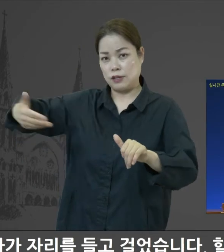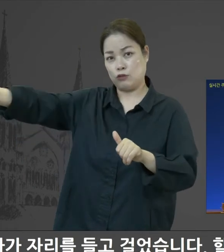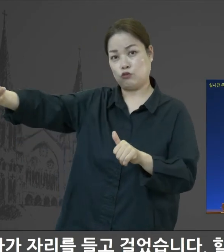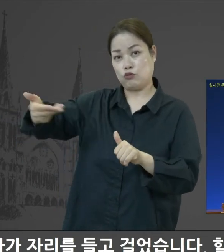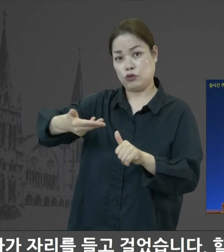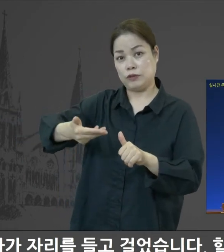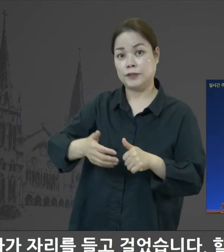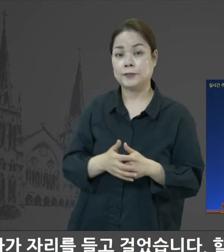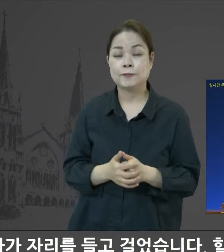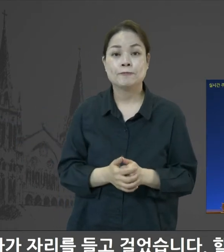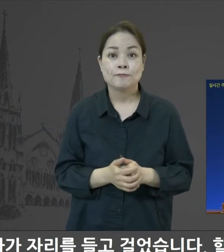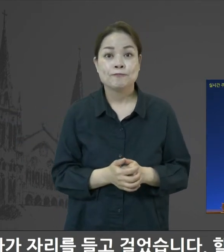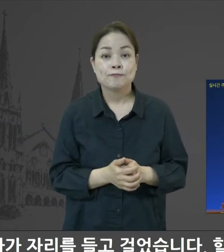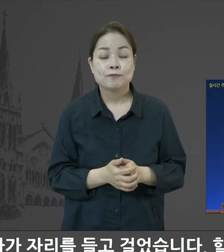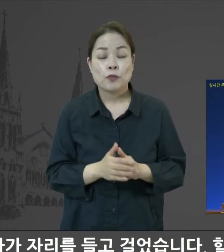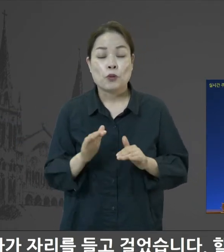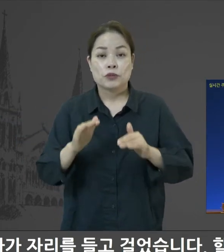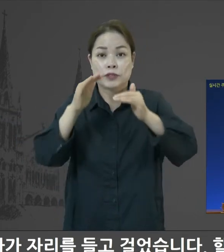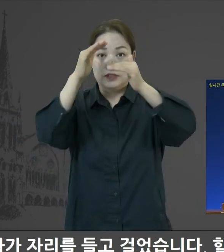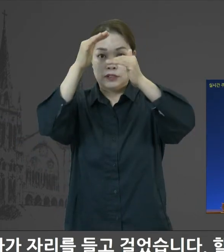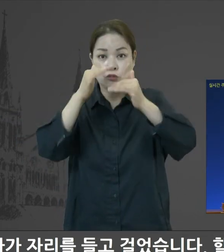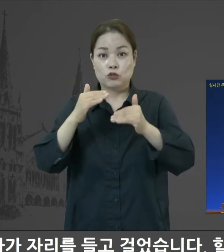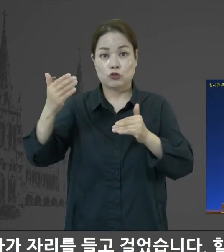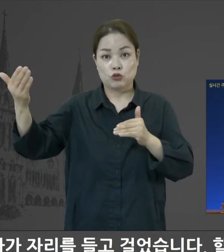있습니다. 이것이 오늘 본문이